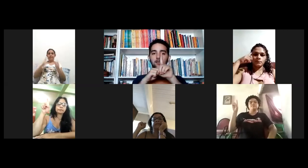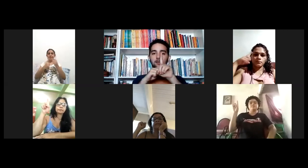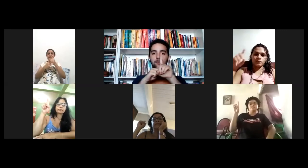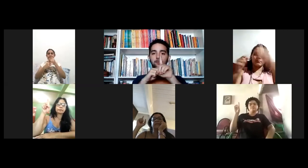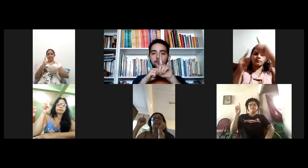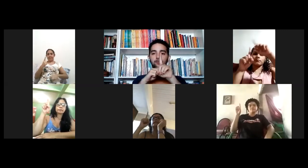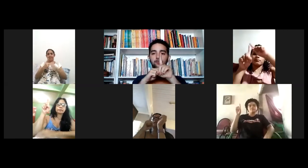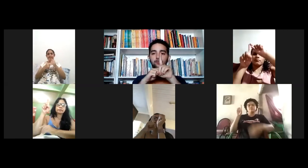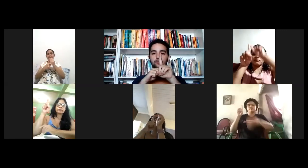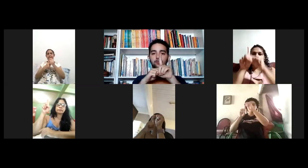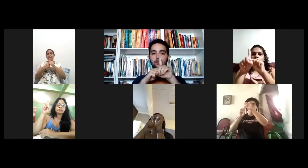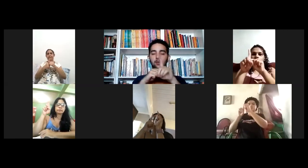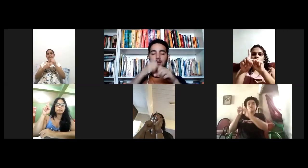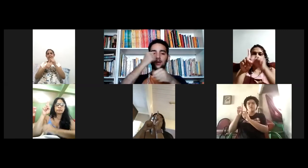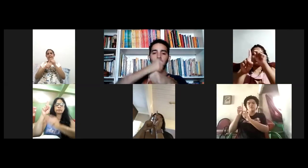mês,